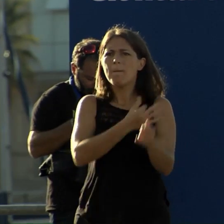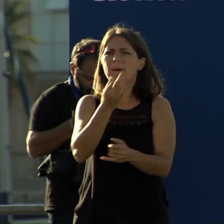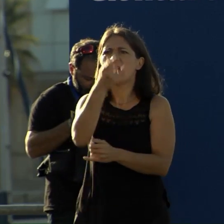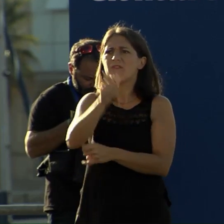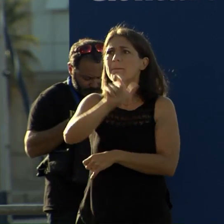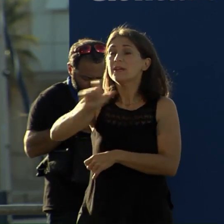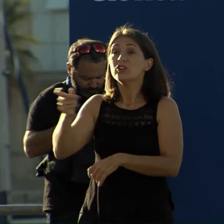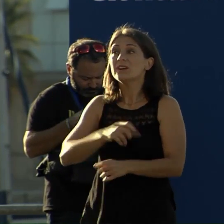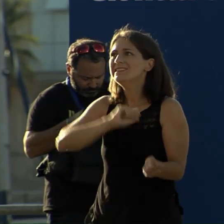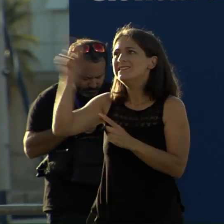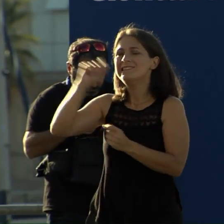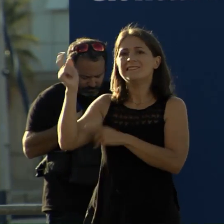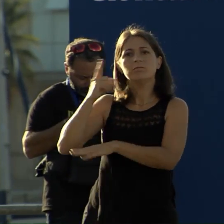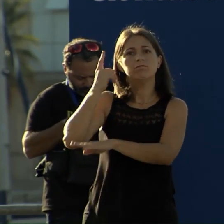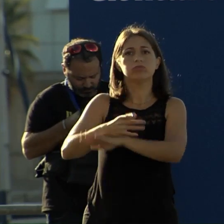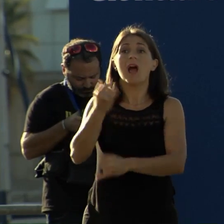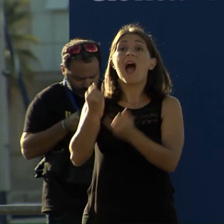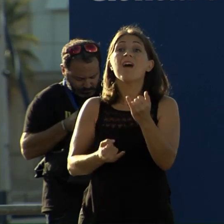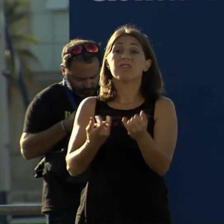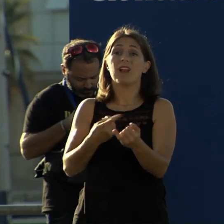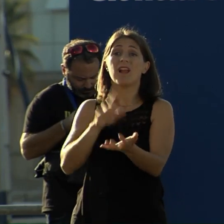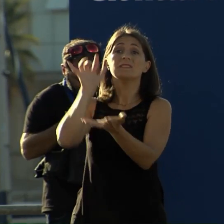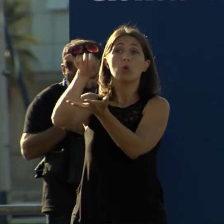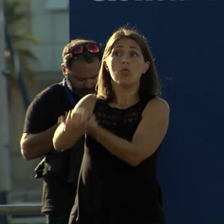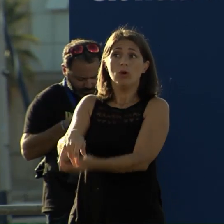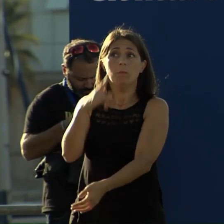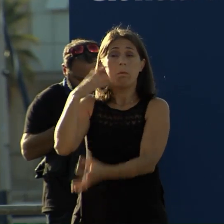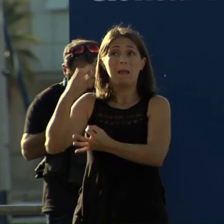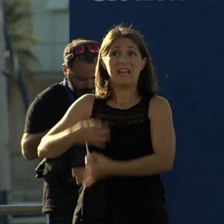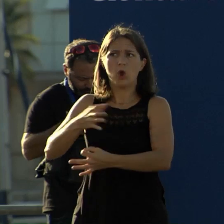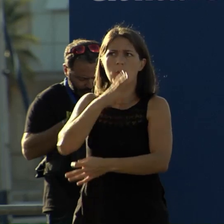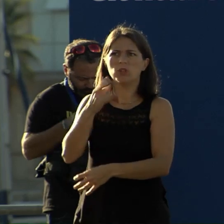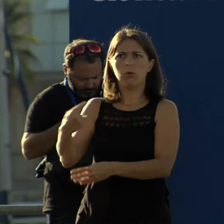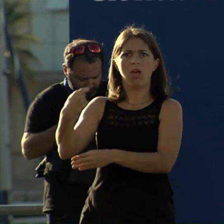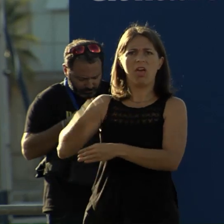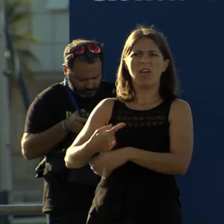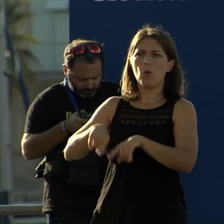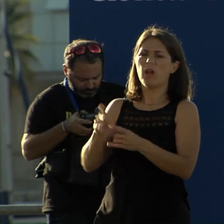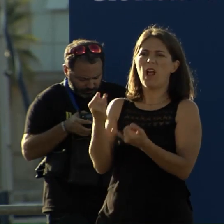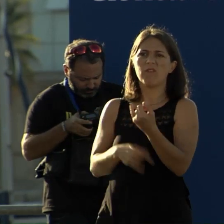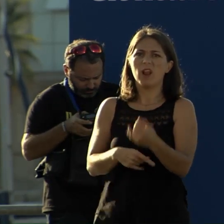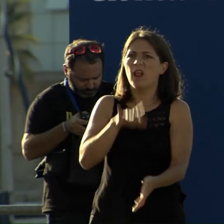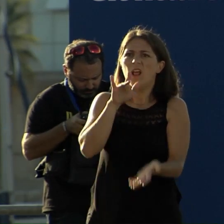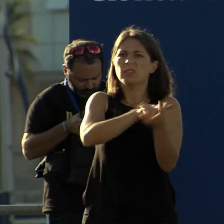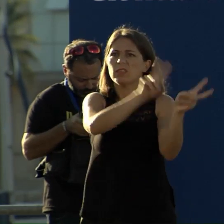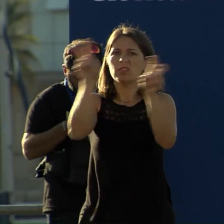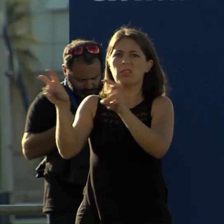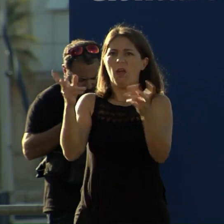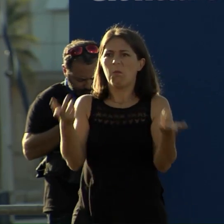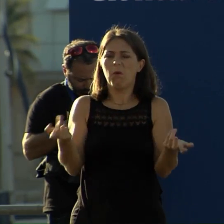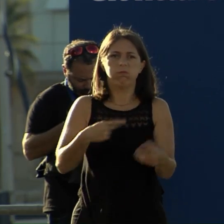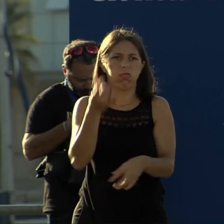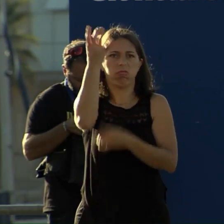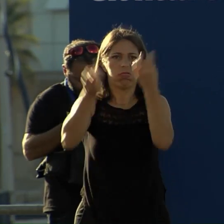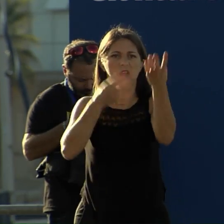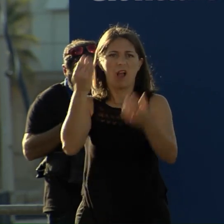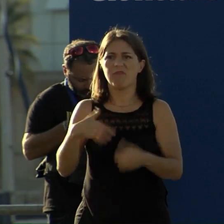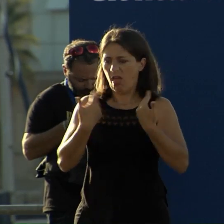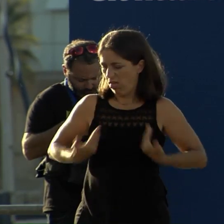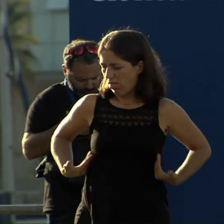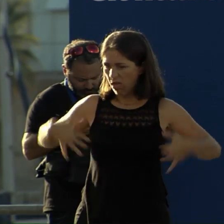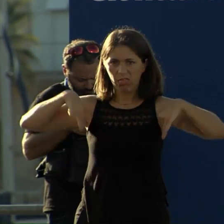tiene que ir. Y la institución a veces es enormemente peligrosa. Porque te hacen hablar de idioteces. De si sudas mucho la camisa. De